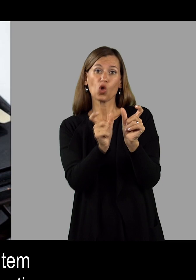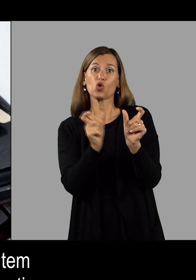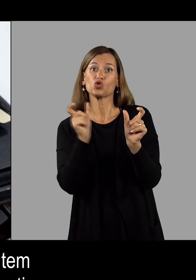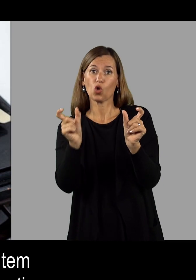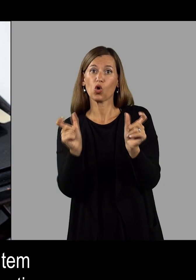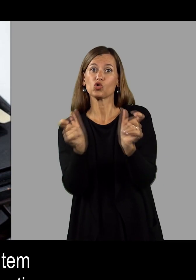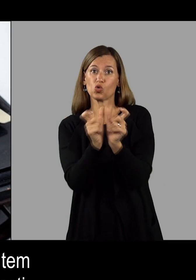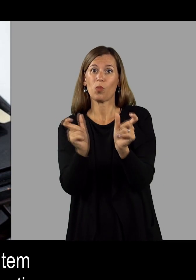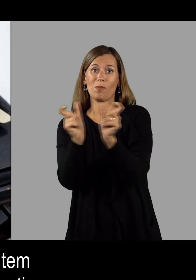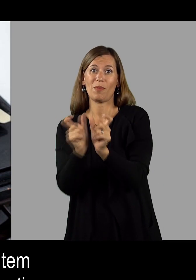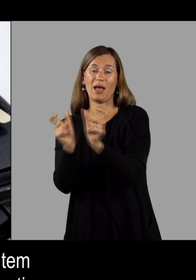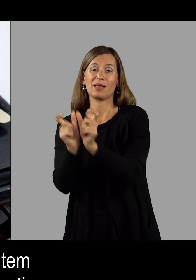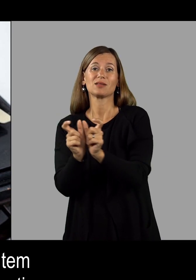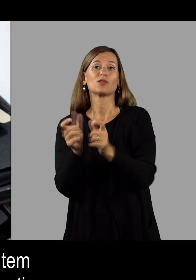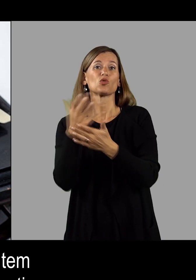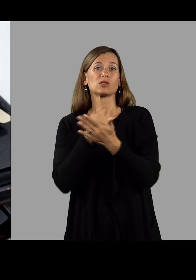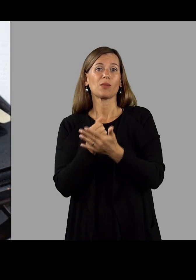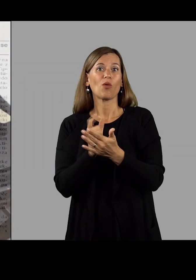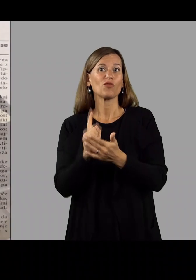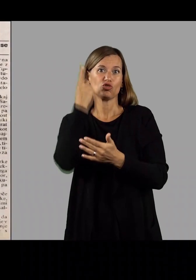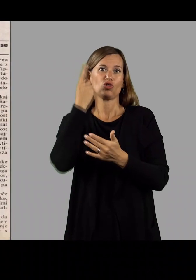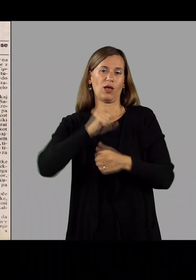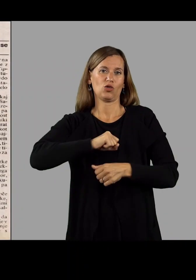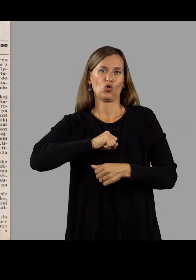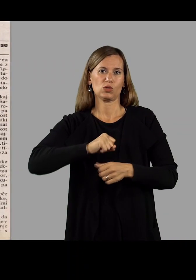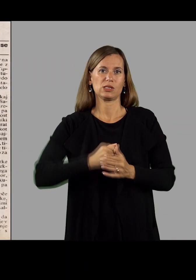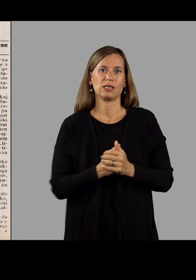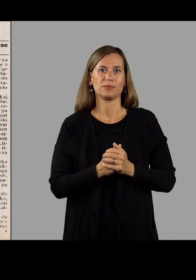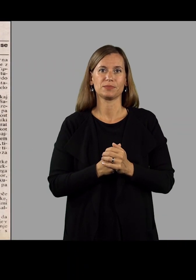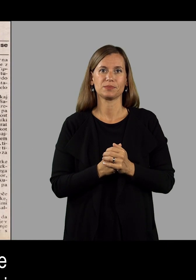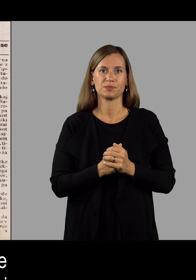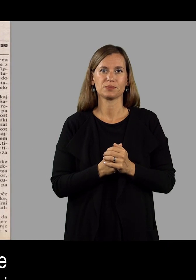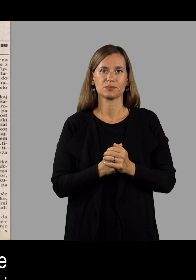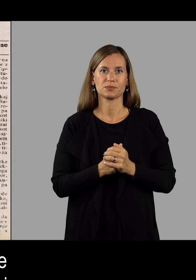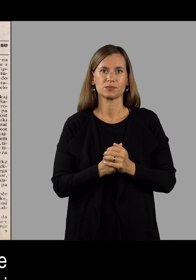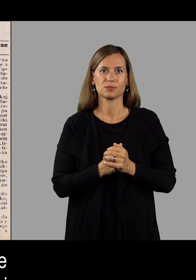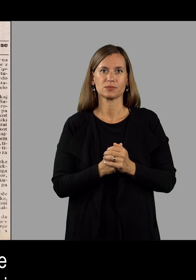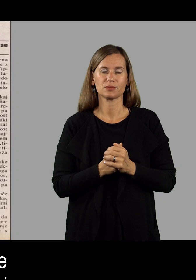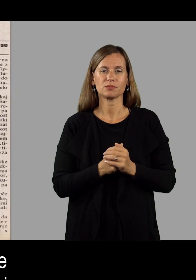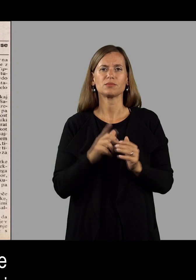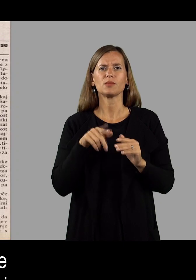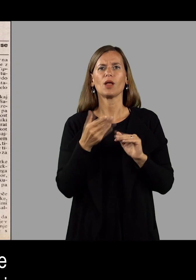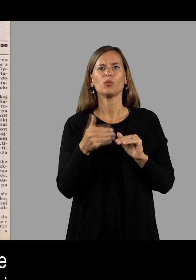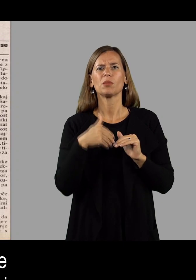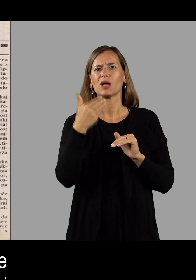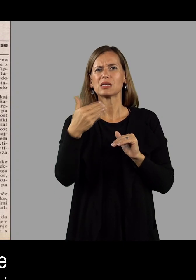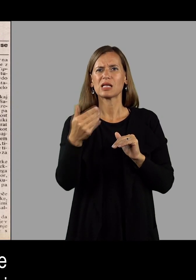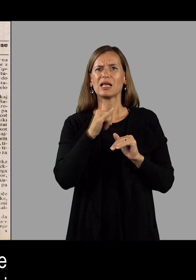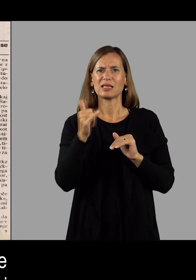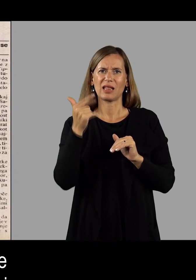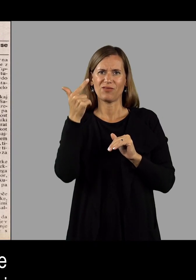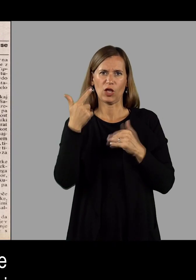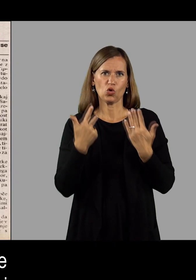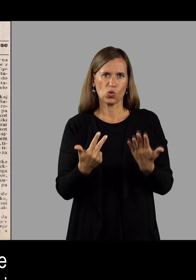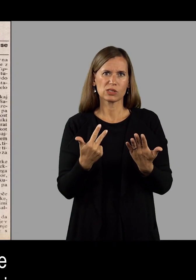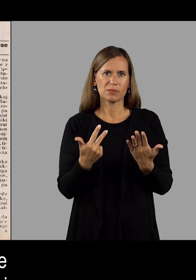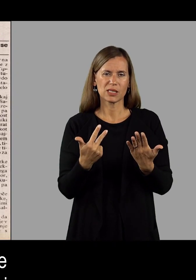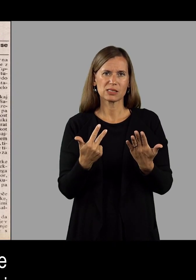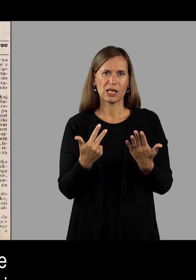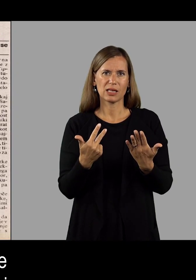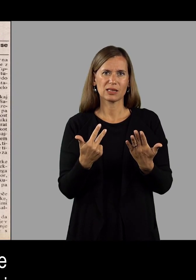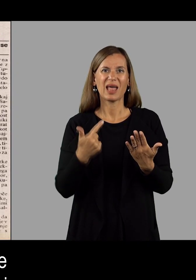nam omogoča se pravi, pisanje zlogov namesto črko po črko, kot to poznamo pri